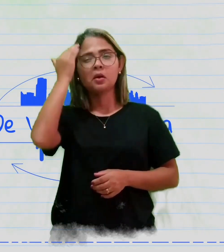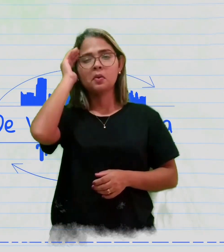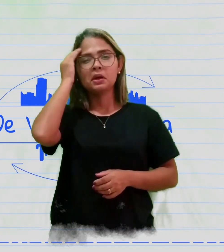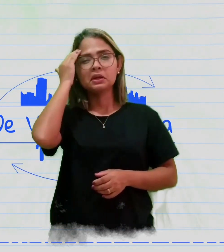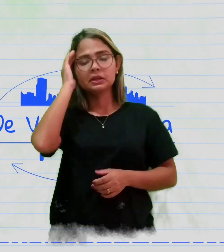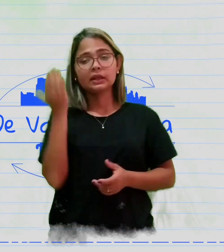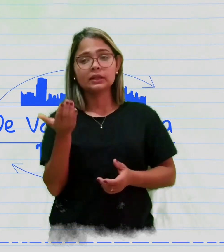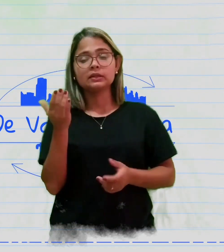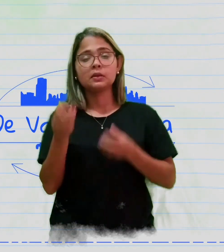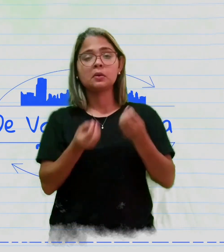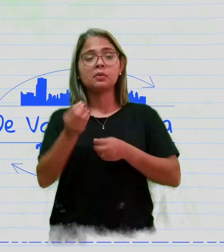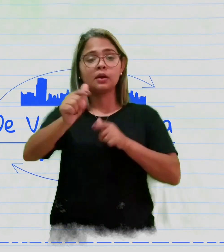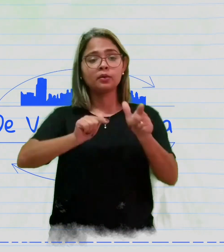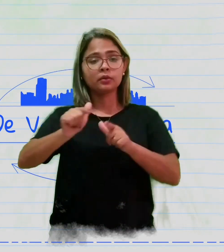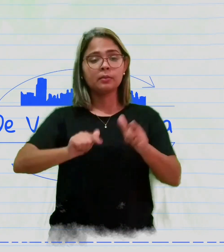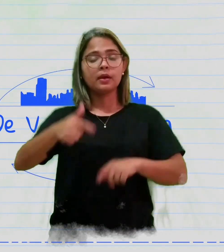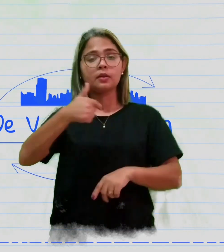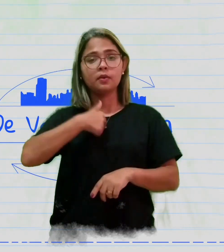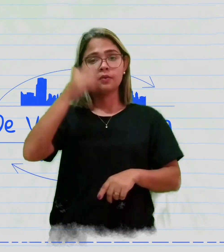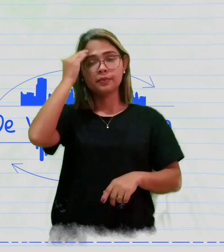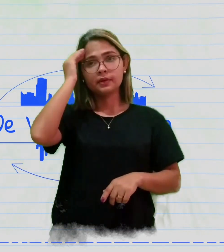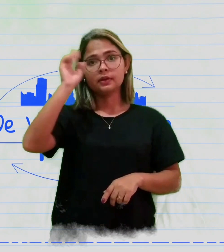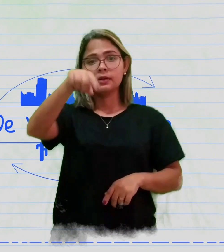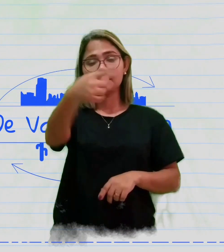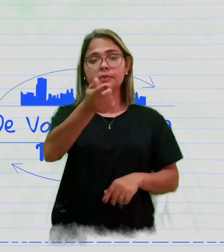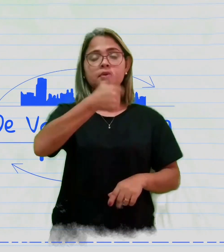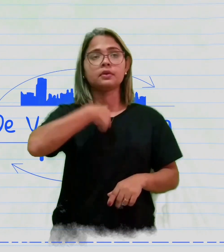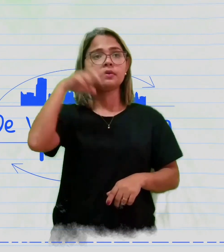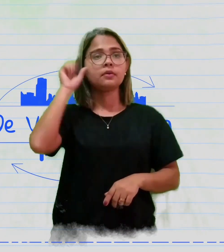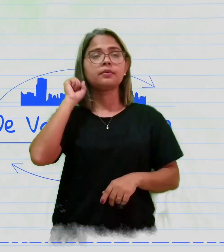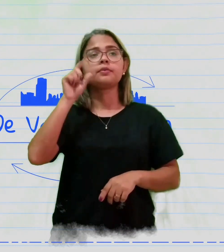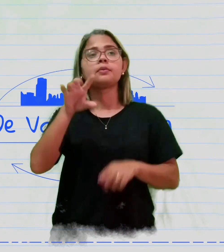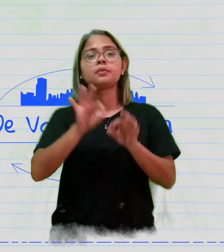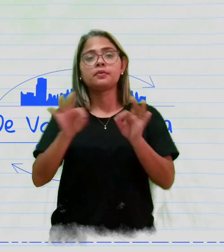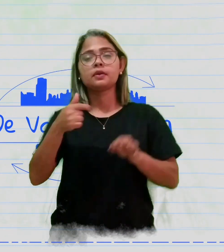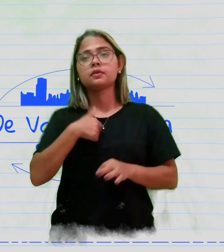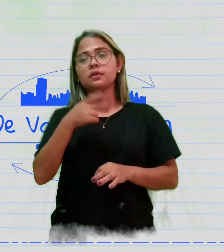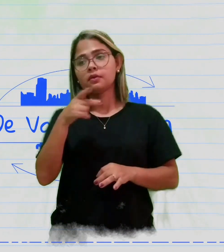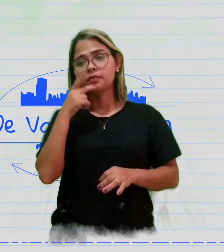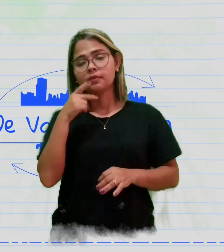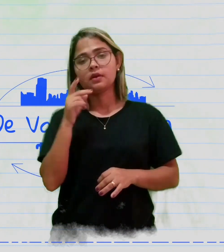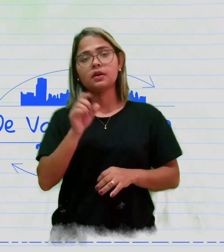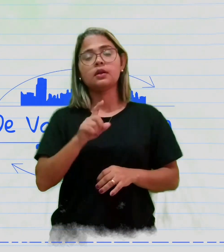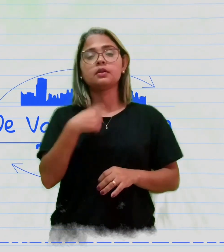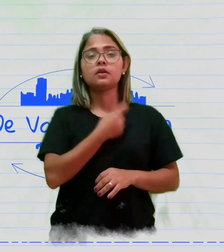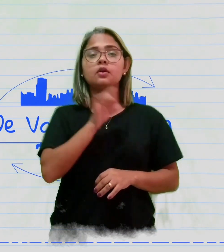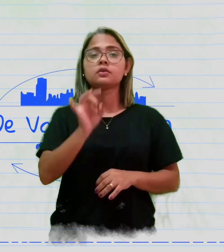perspectiva da pessoa que não faz a menor ideia, ou não sabia a menor ideia de como foi feito aquilo. E eu vi, né, vocês falando sobre a